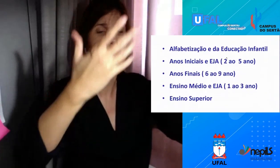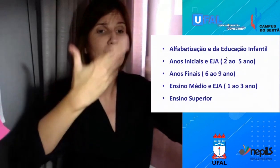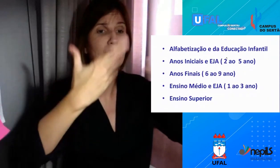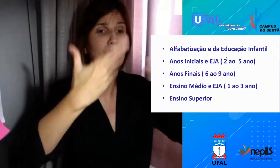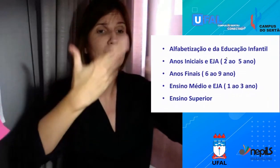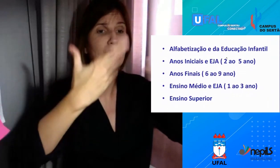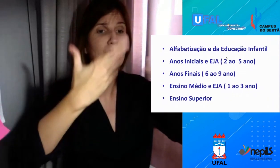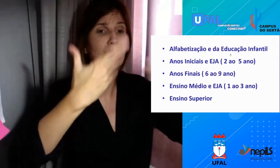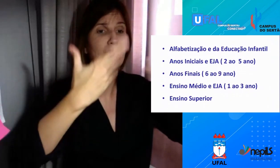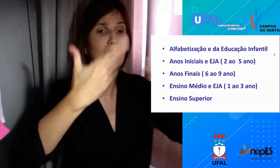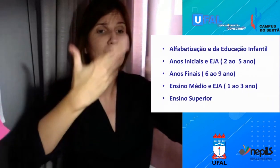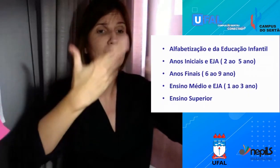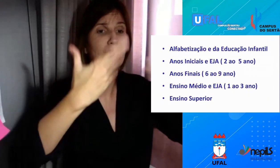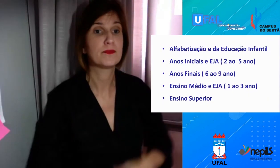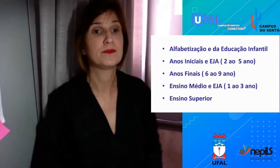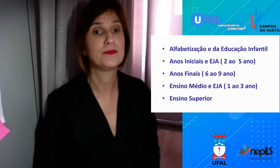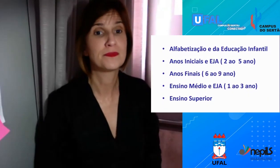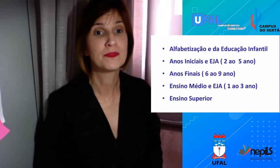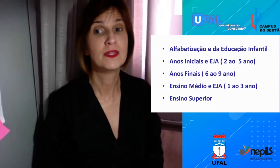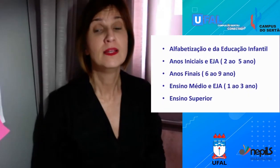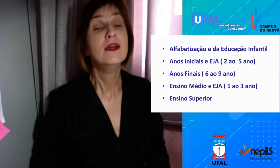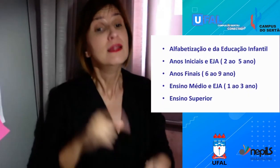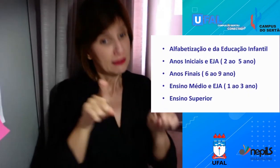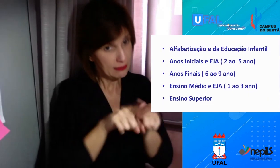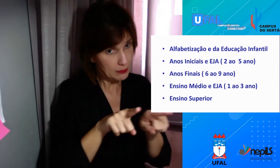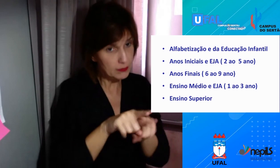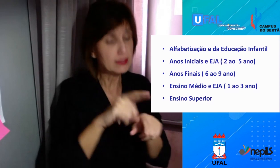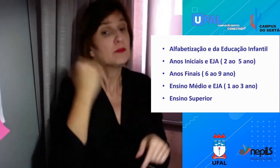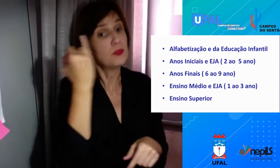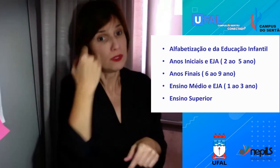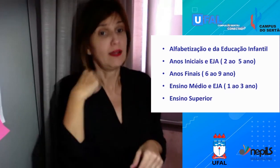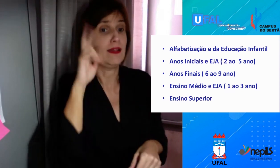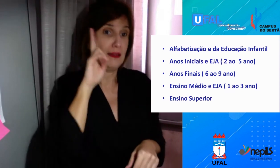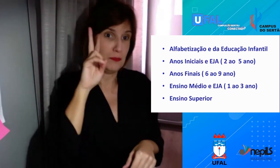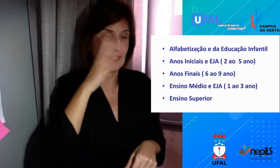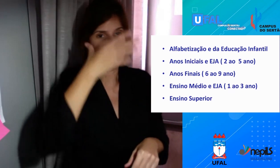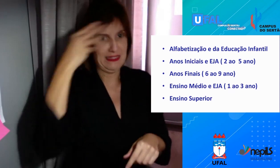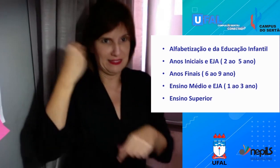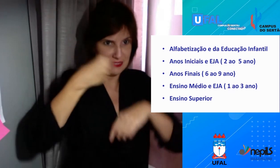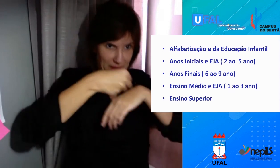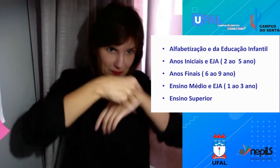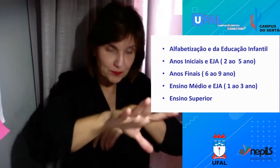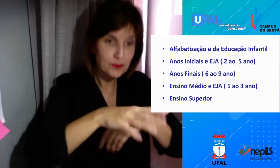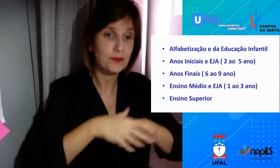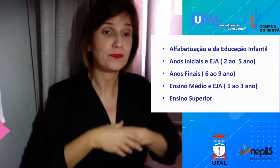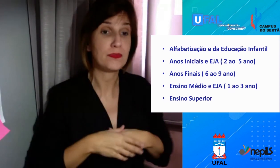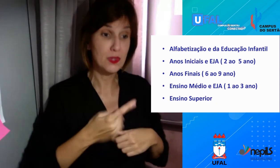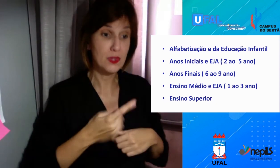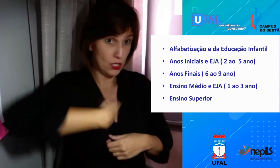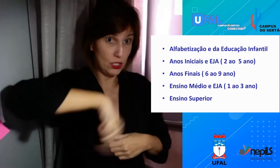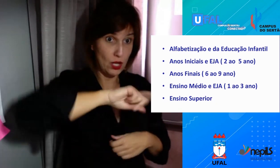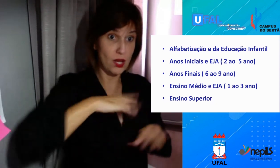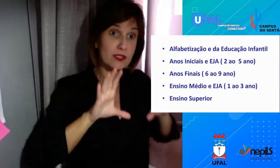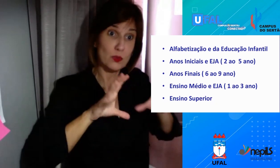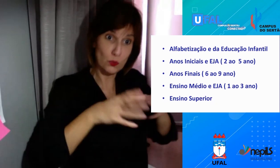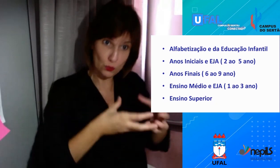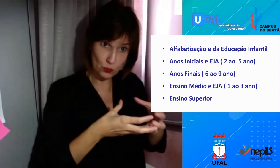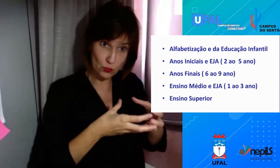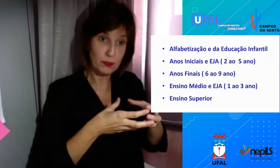de competências a partir da língua de sinais. Eu também acho